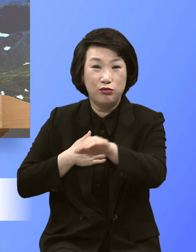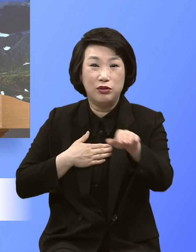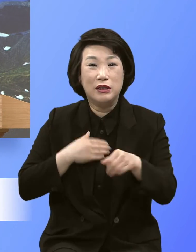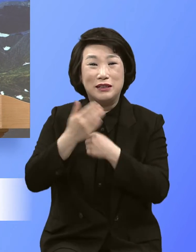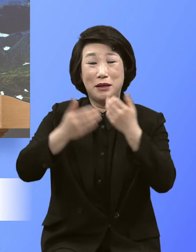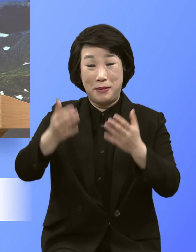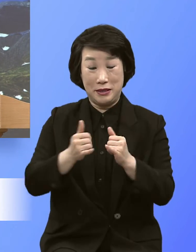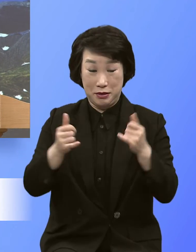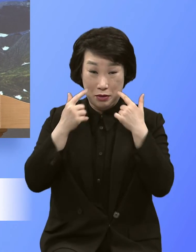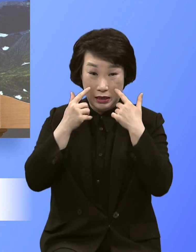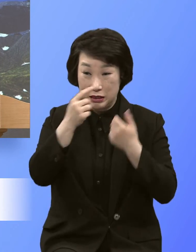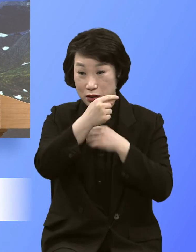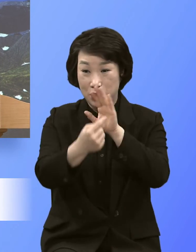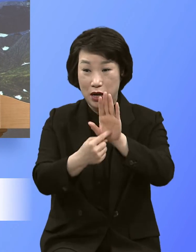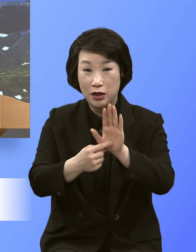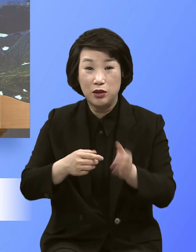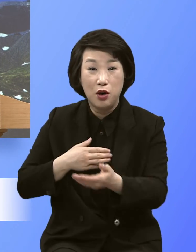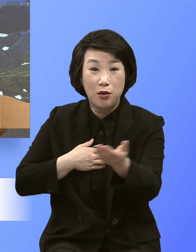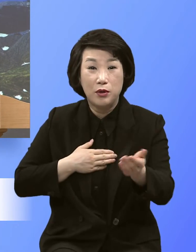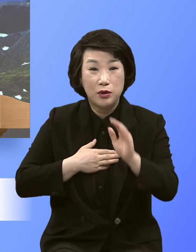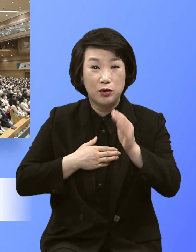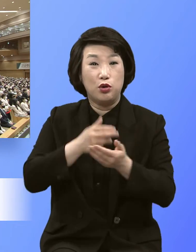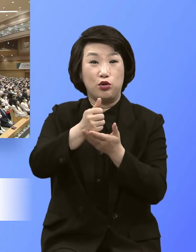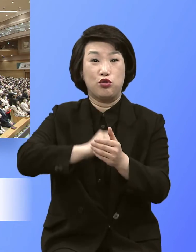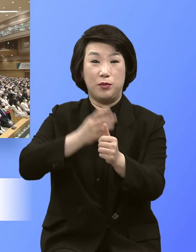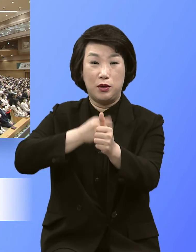자임을 확증하는 여러분 되기를 주님의 이름으로